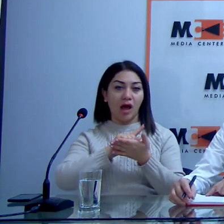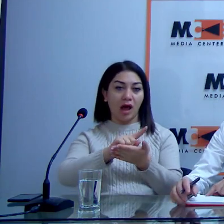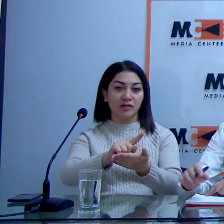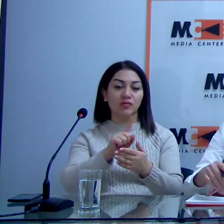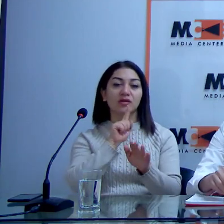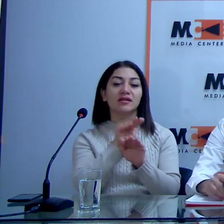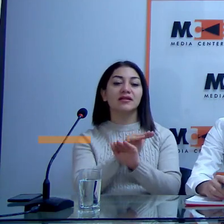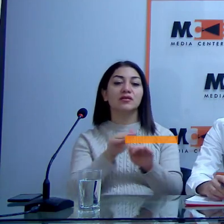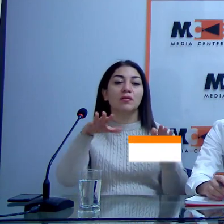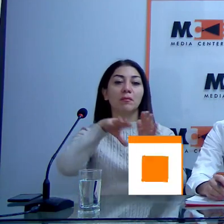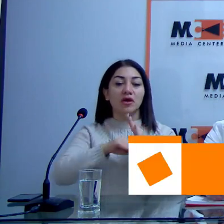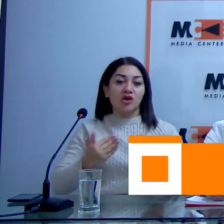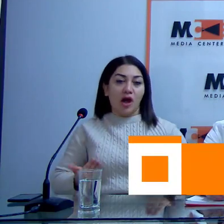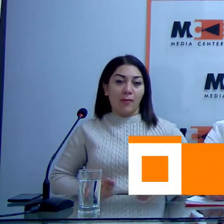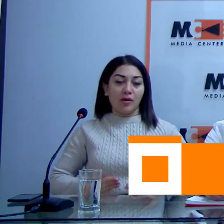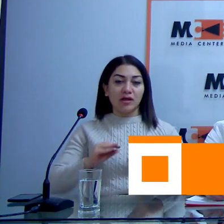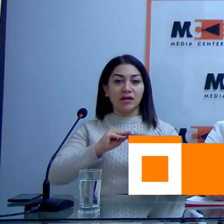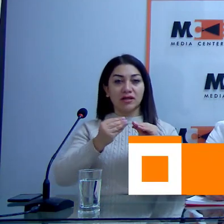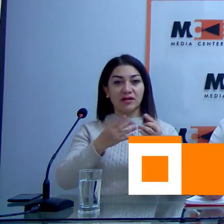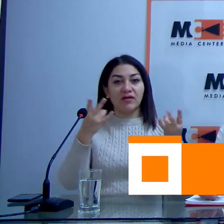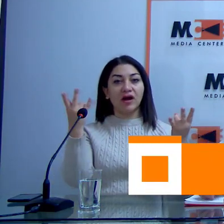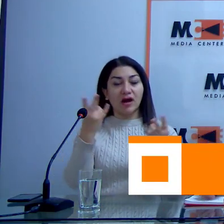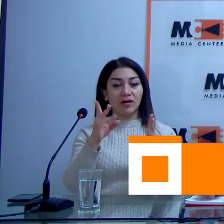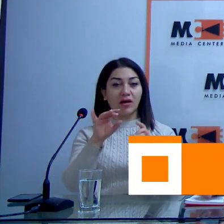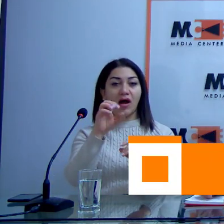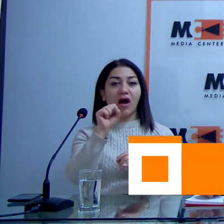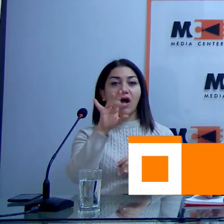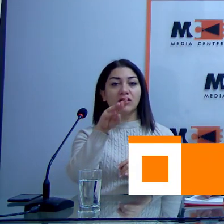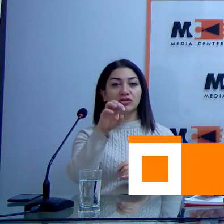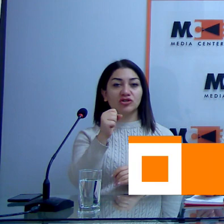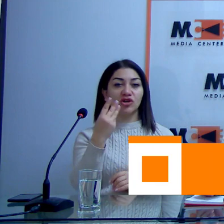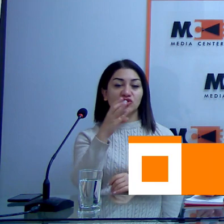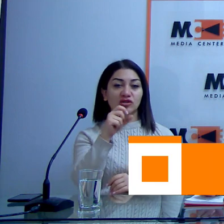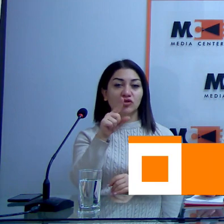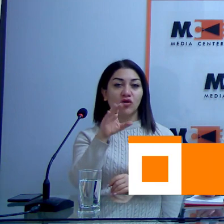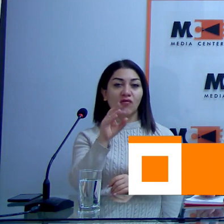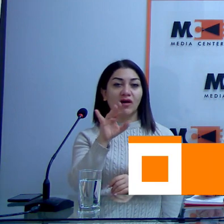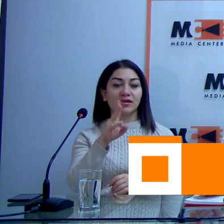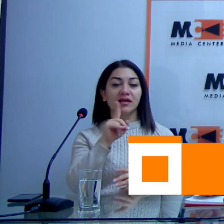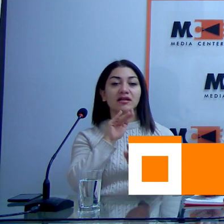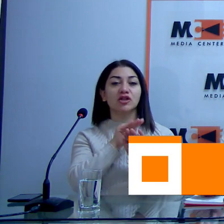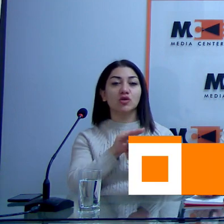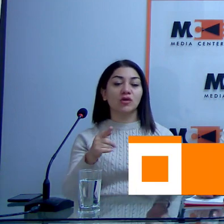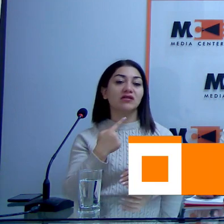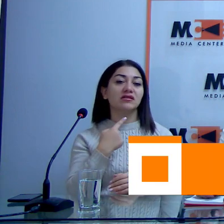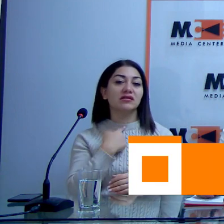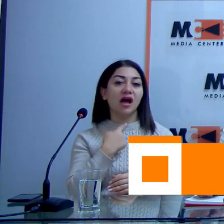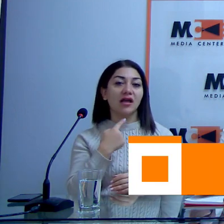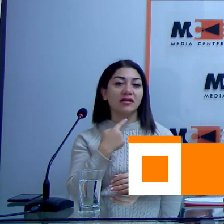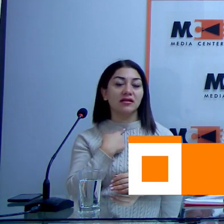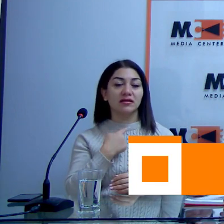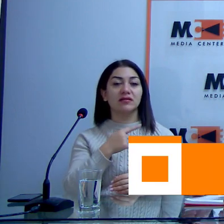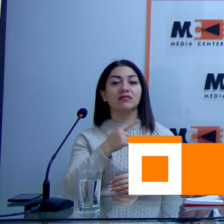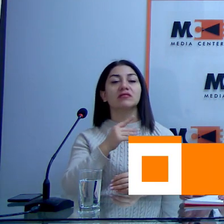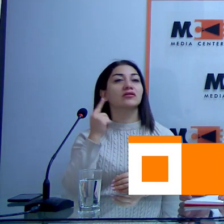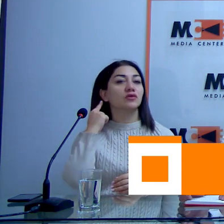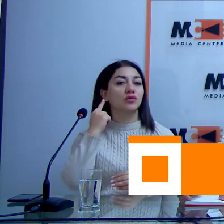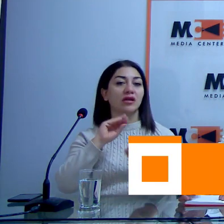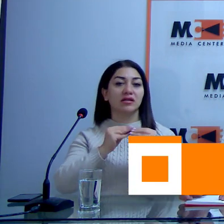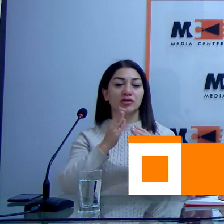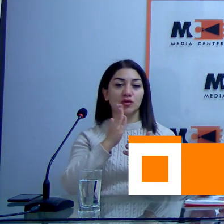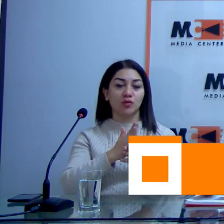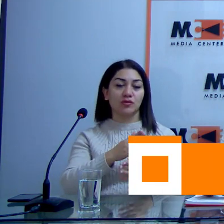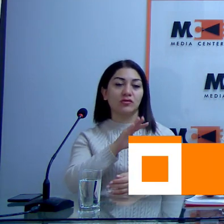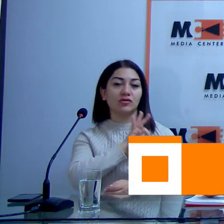կարիքները թեմայով։ Ներկայացնեմ մեր բանախոսներին Արտաշես Հովհաննիսյան, լռության ձայն, լսողության խնդիրներ ունեցող անձանց, շահերի պաշտպանության,